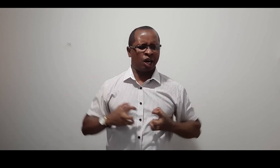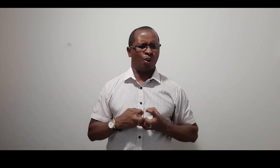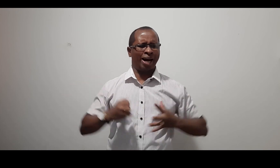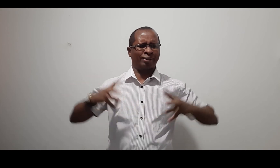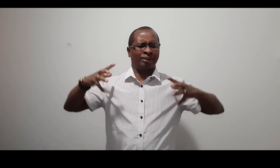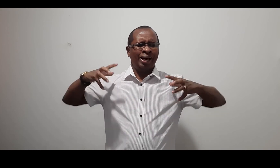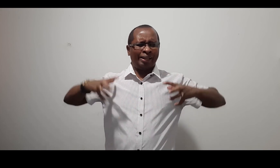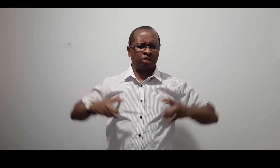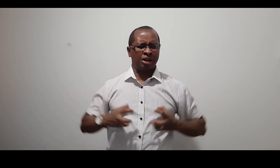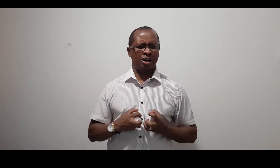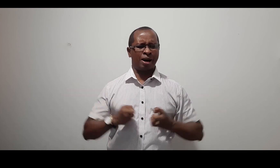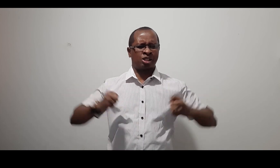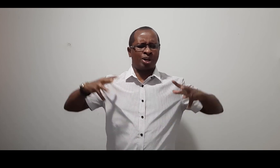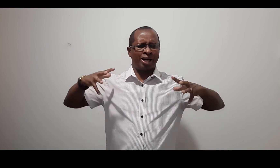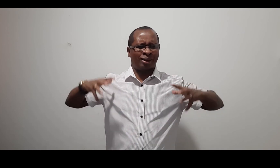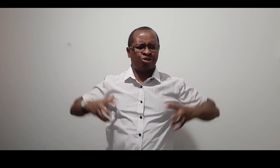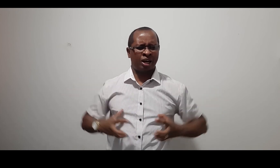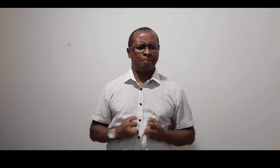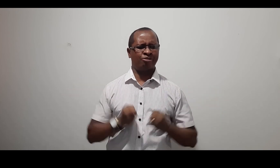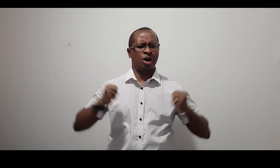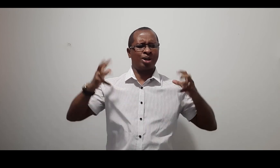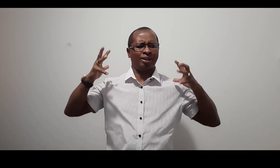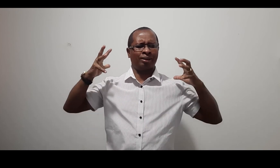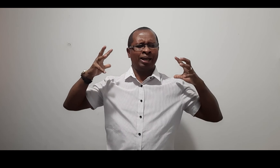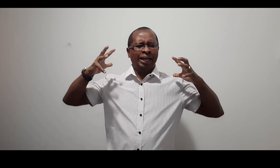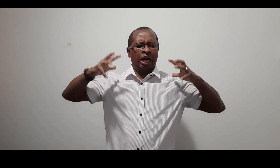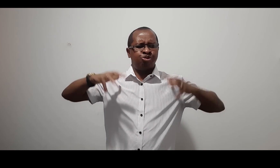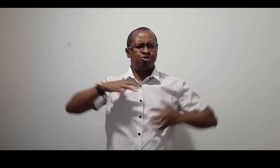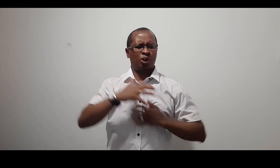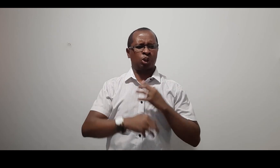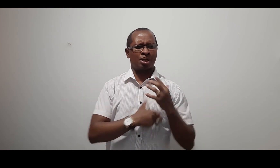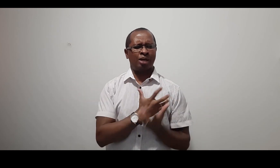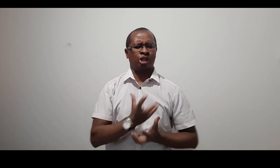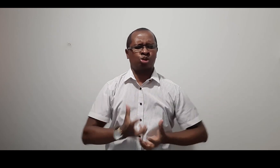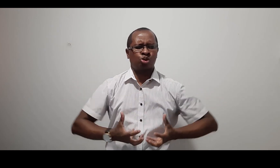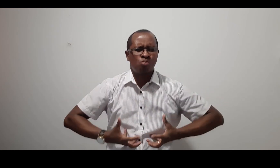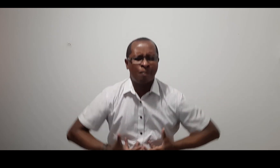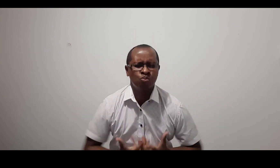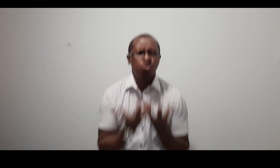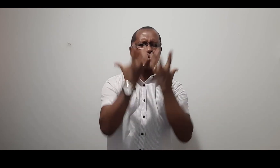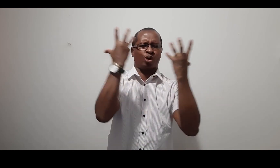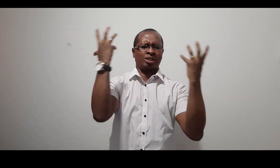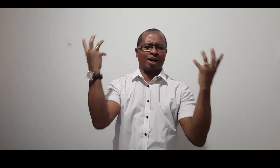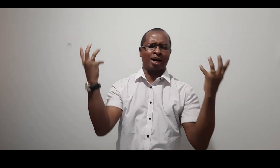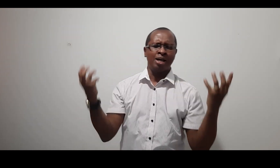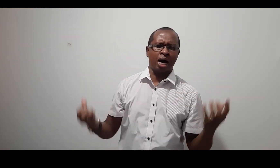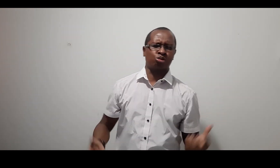ao anaty, ilay tenin'Andriamanitra ao anaty, ilay fiainam-bavaka ao anaty, ilay fovodion'ny rano Jesosy no mamoa voatsara. Ny azo